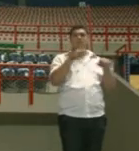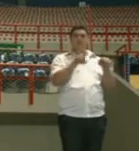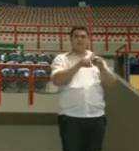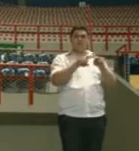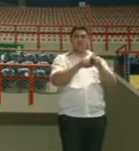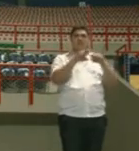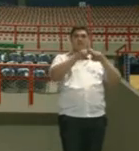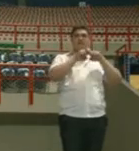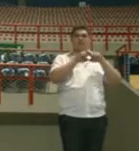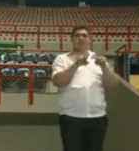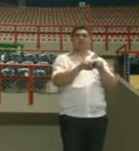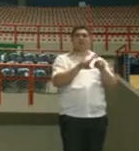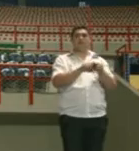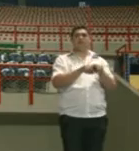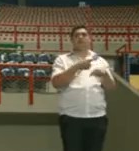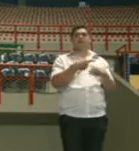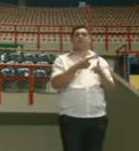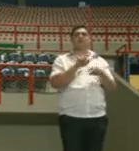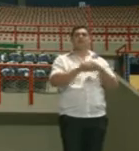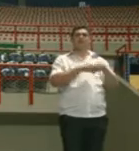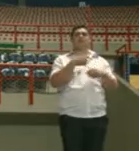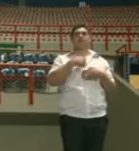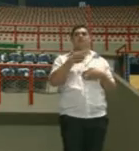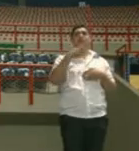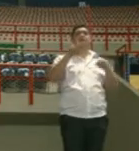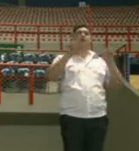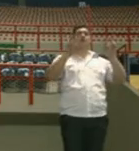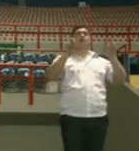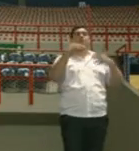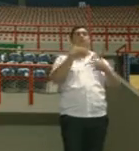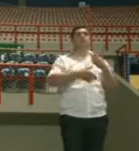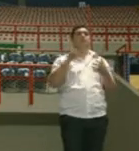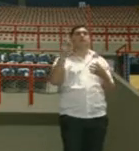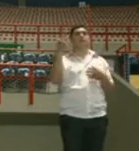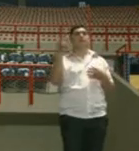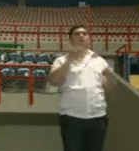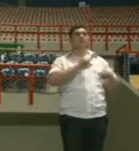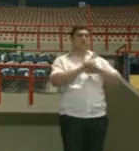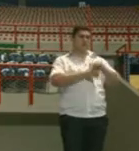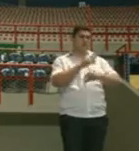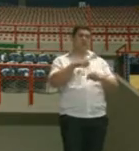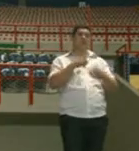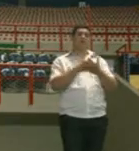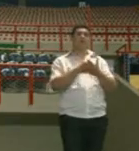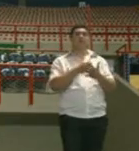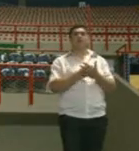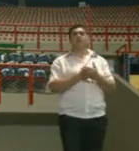tá? Mas se eu estou falando de prova de história, o que é que geralmente é cobrado?